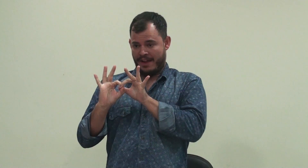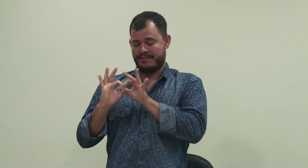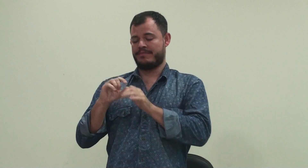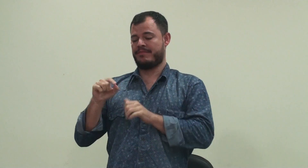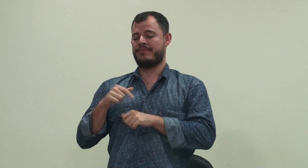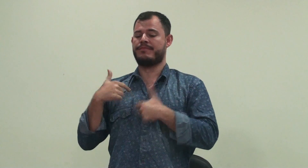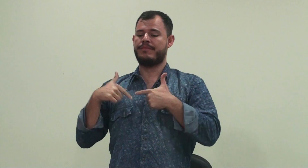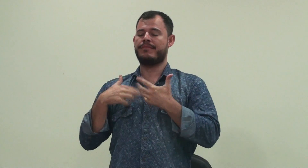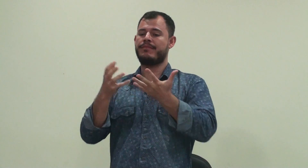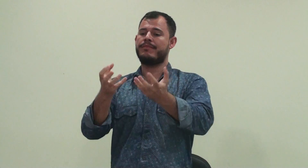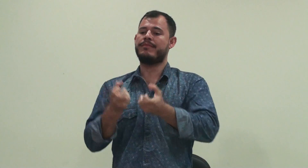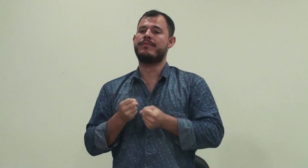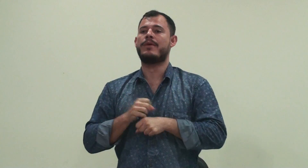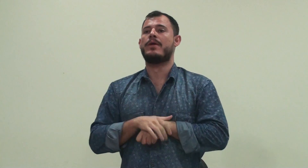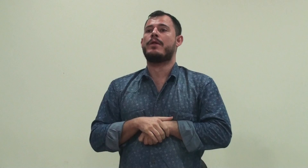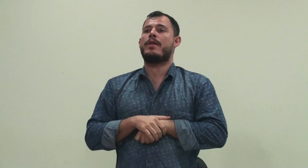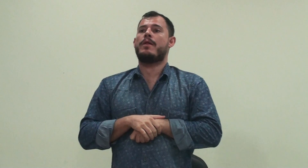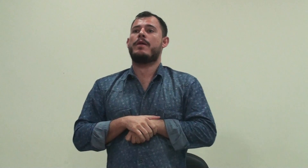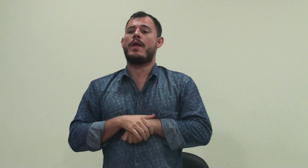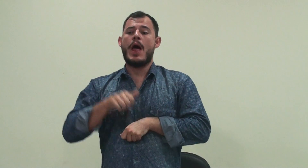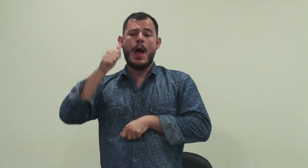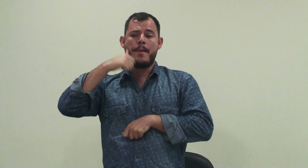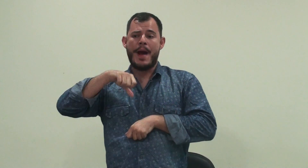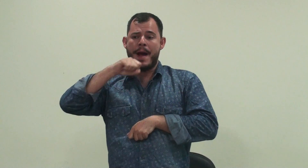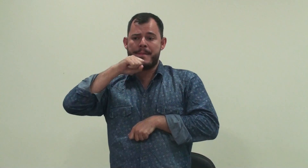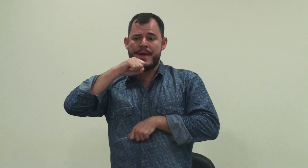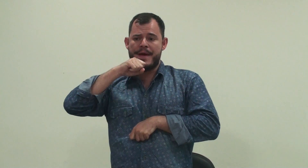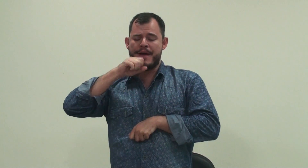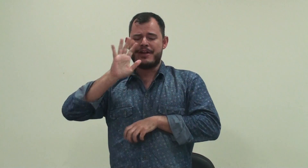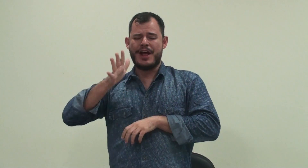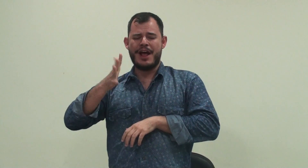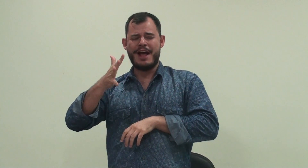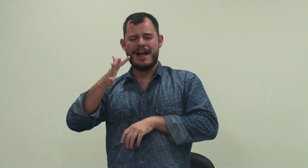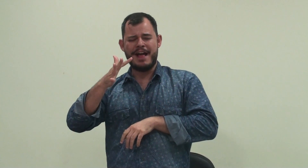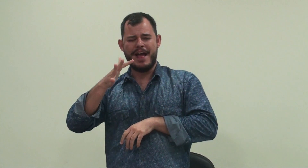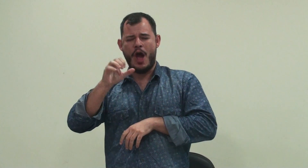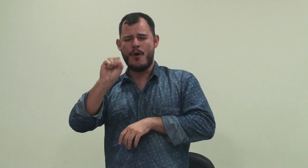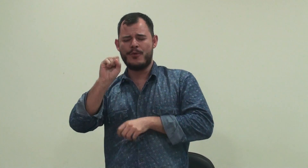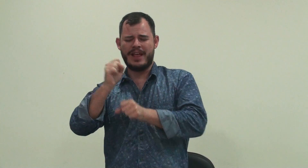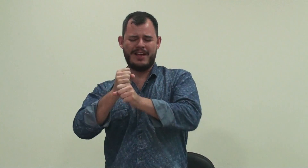uma experiência, a FENES, por exemplo, o trabalho que a gente desenvolve lá.